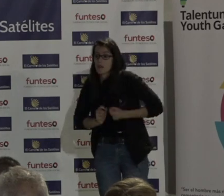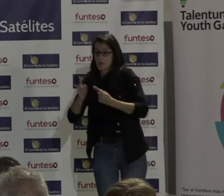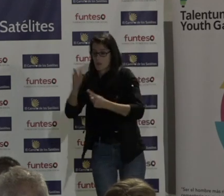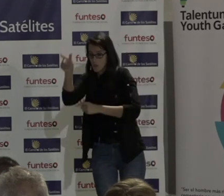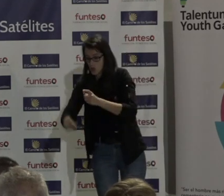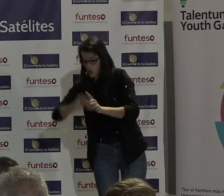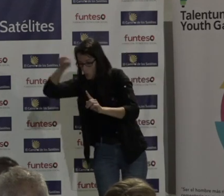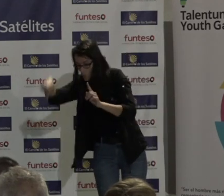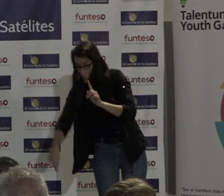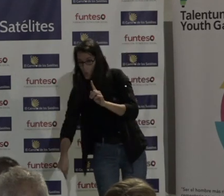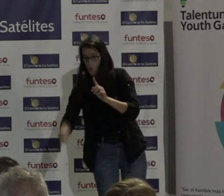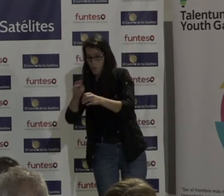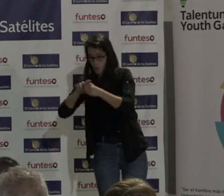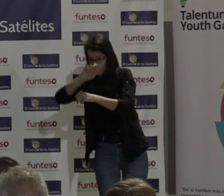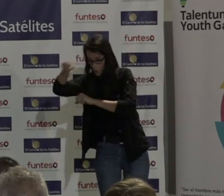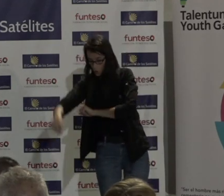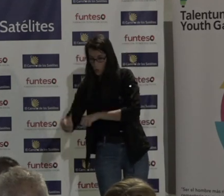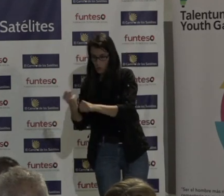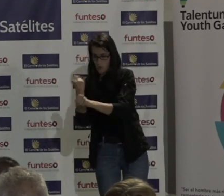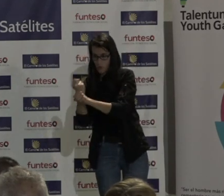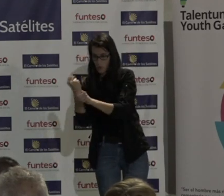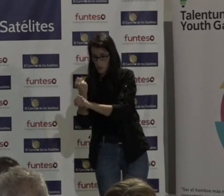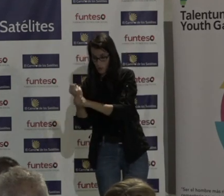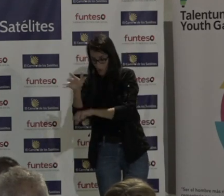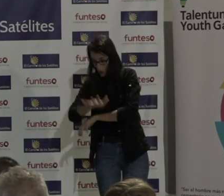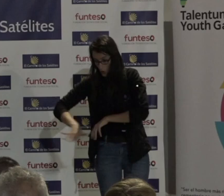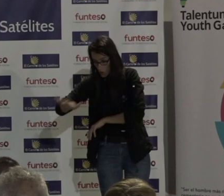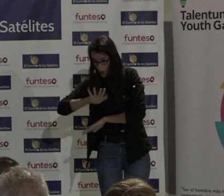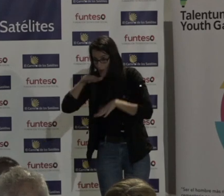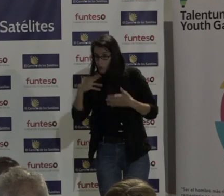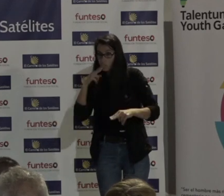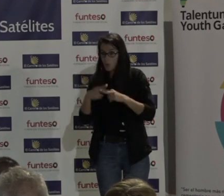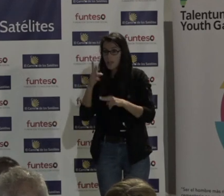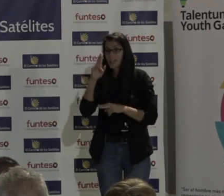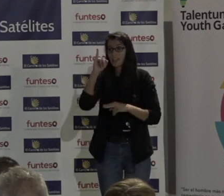la parte sur de la provincia y en lo que hoy se conoce como la Ribera Sacra.